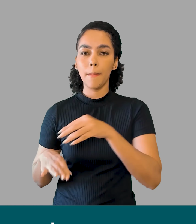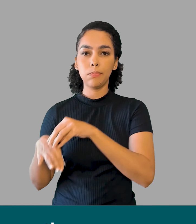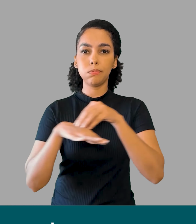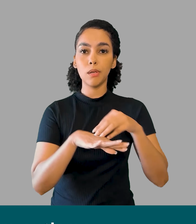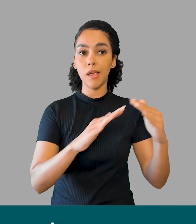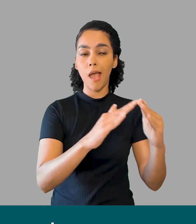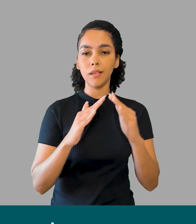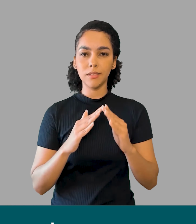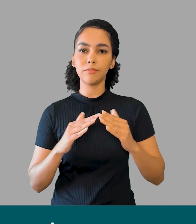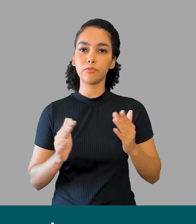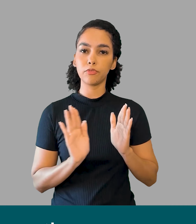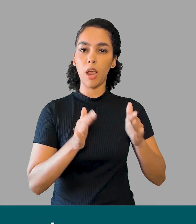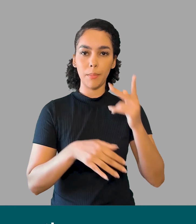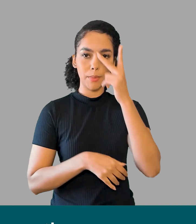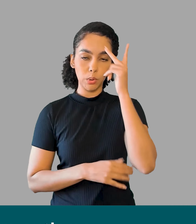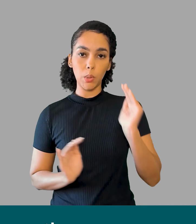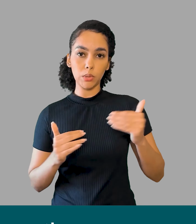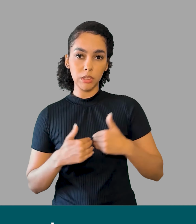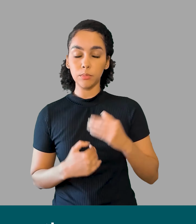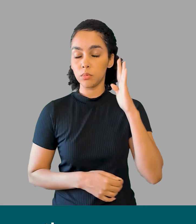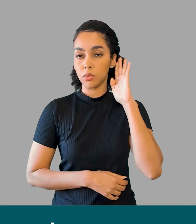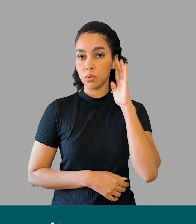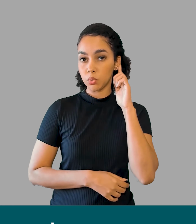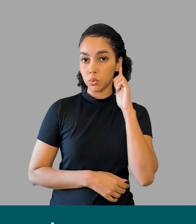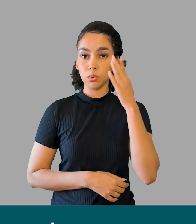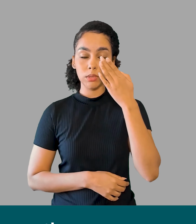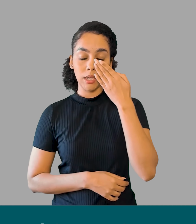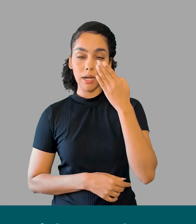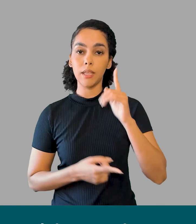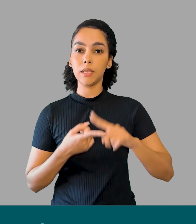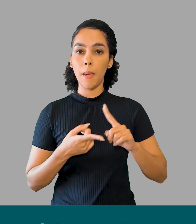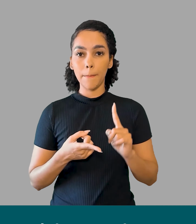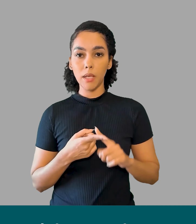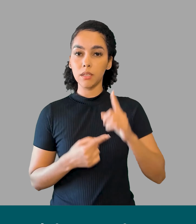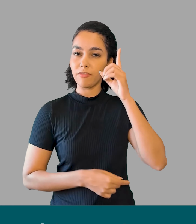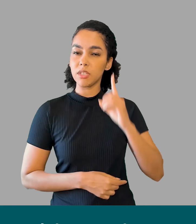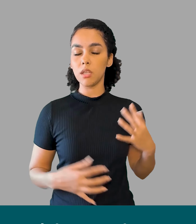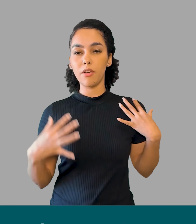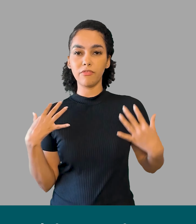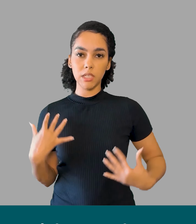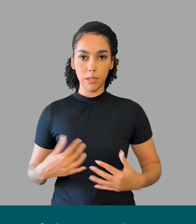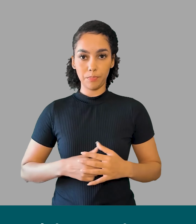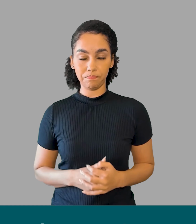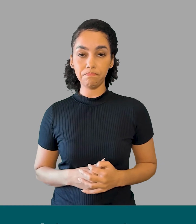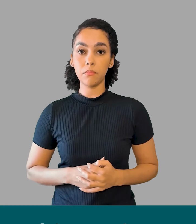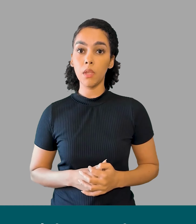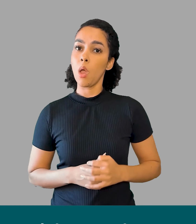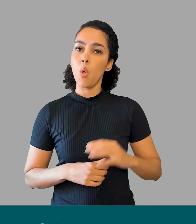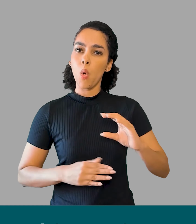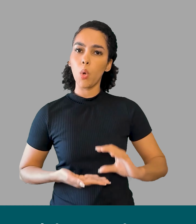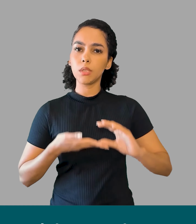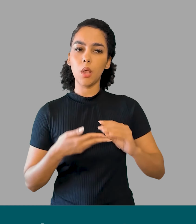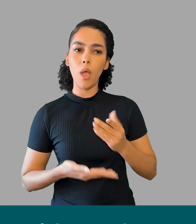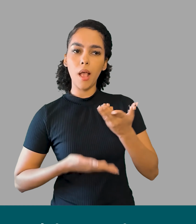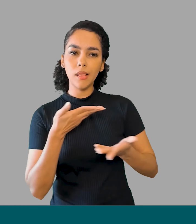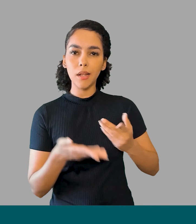às pessoas com autismo, surdo, cegueira e deficiência física severa. O Conselho presta apoio aos munícipes, seja na orientação